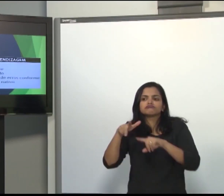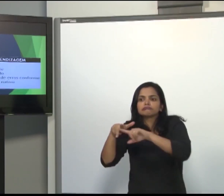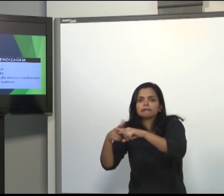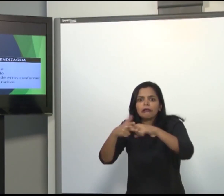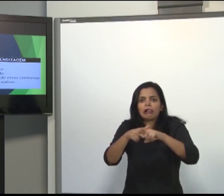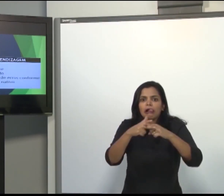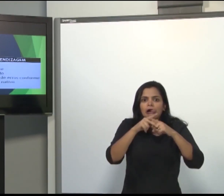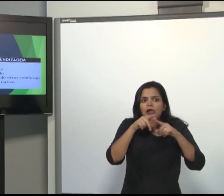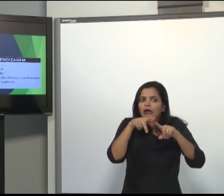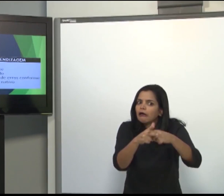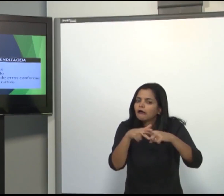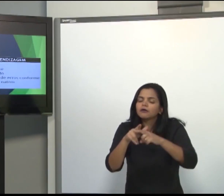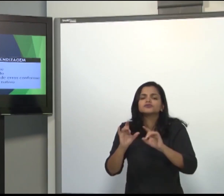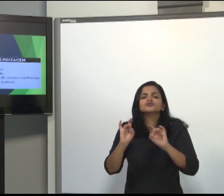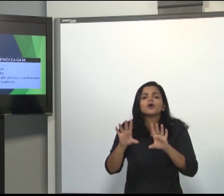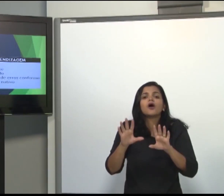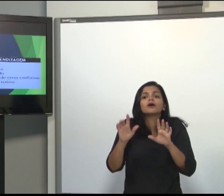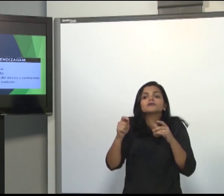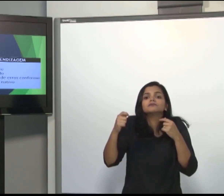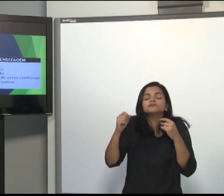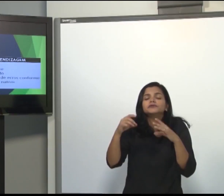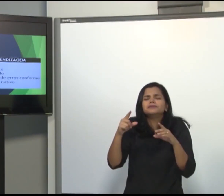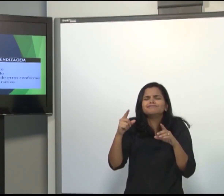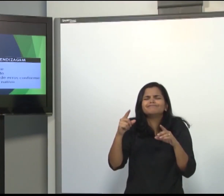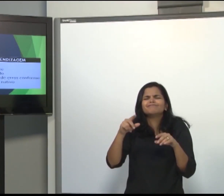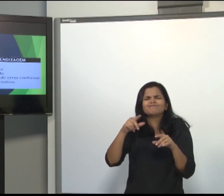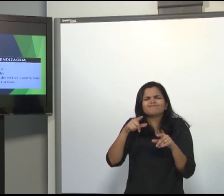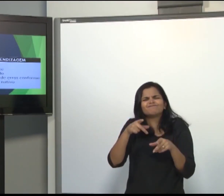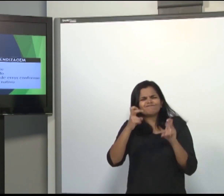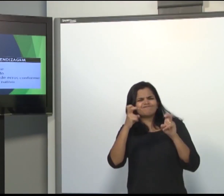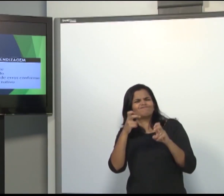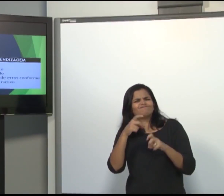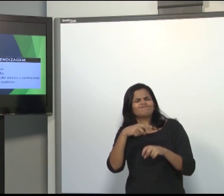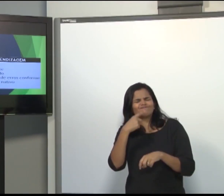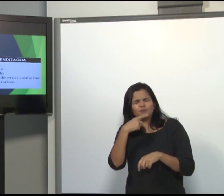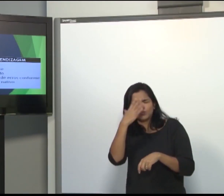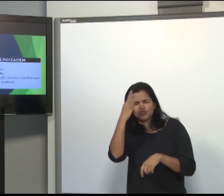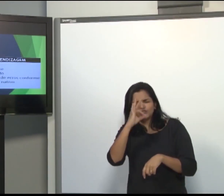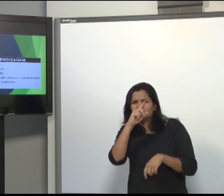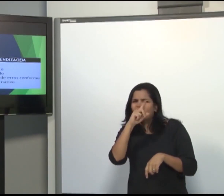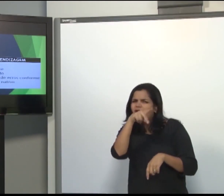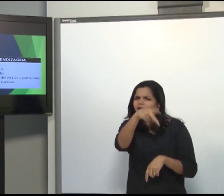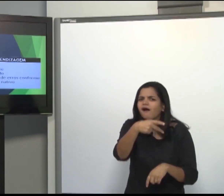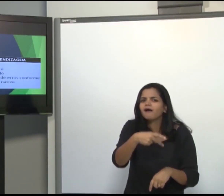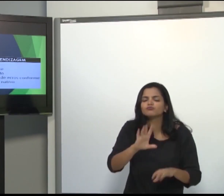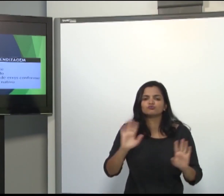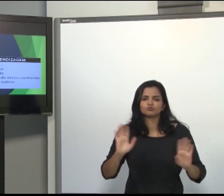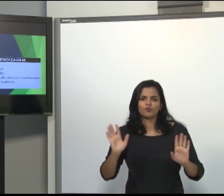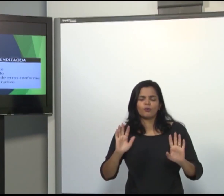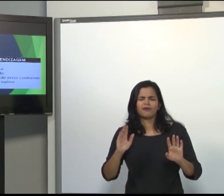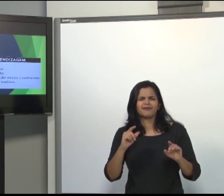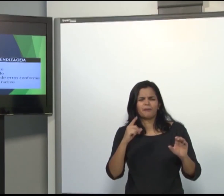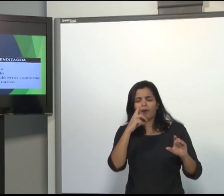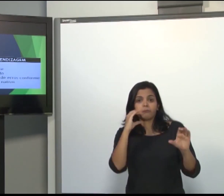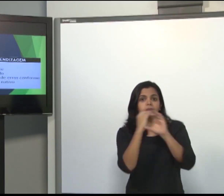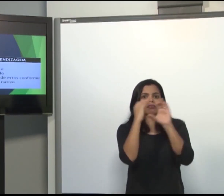Não há correções no momento que há o erro. Não há correções. E, se